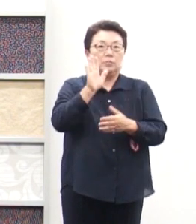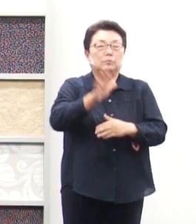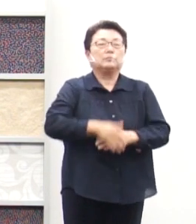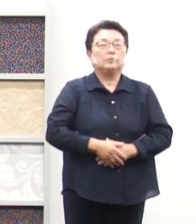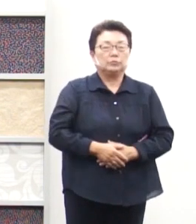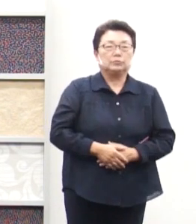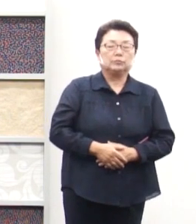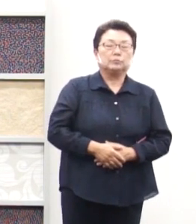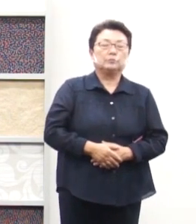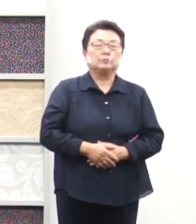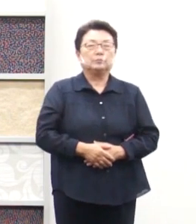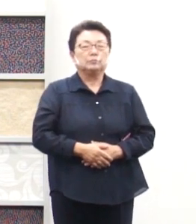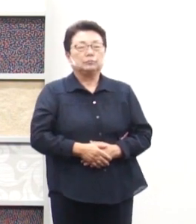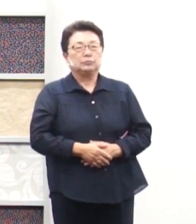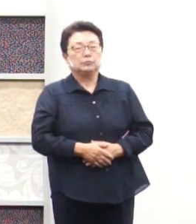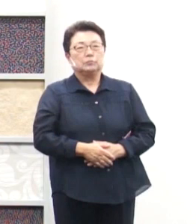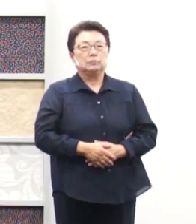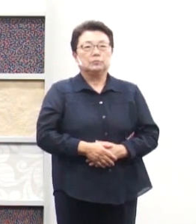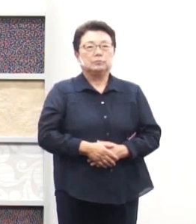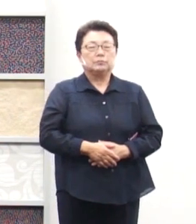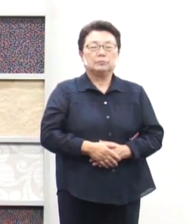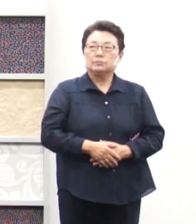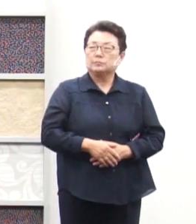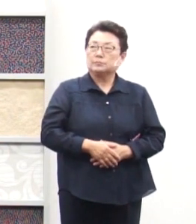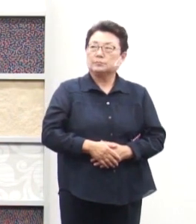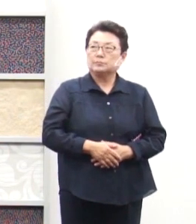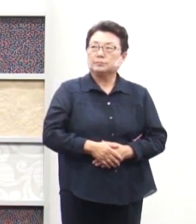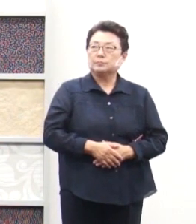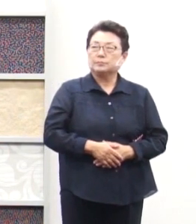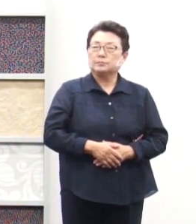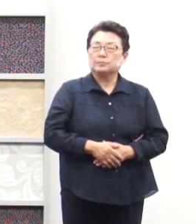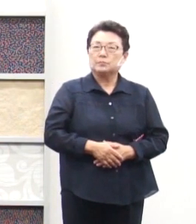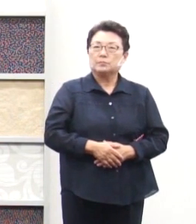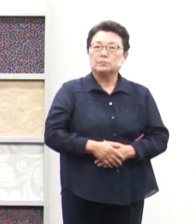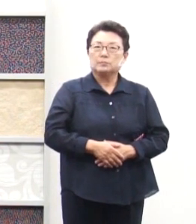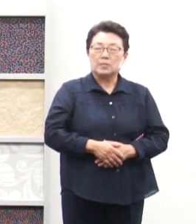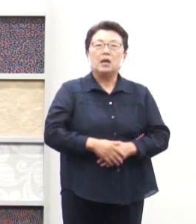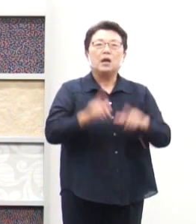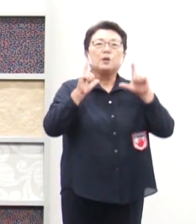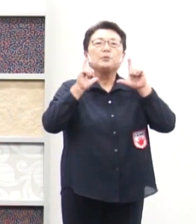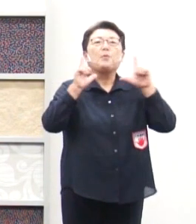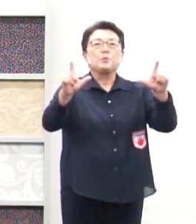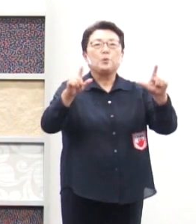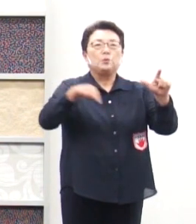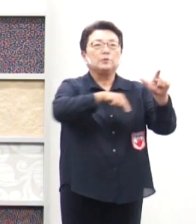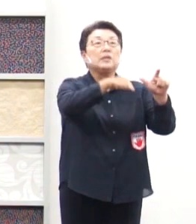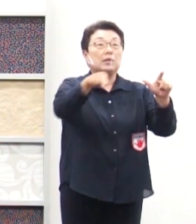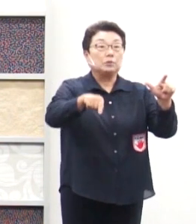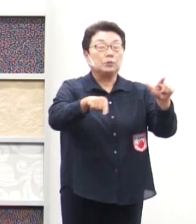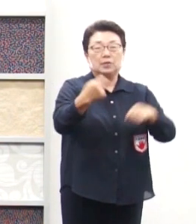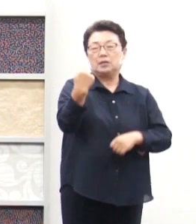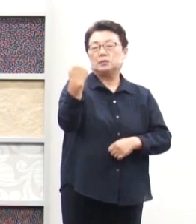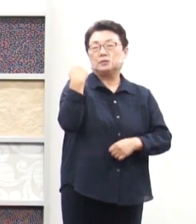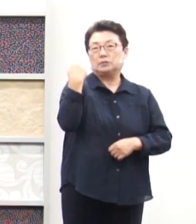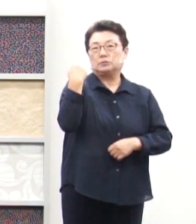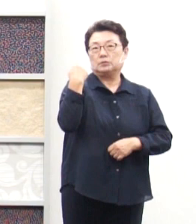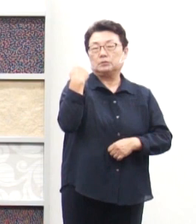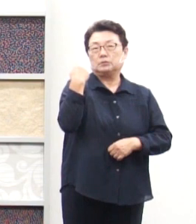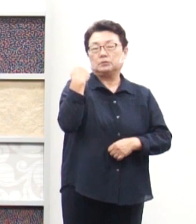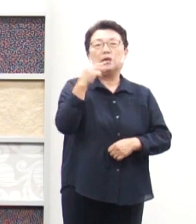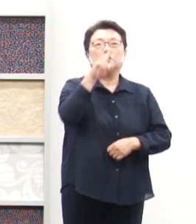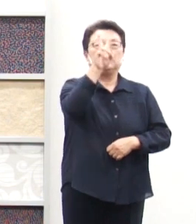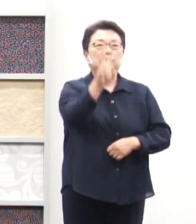。ご存知のように公表ベースでいきますと昨日21で